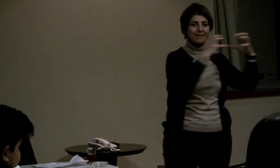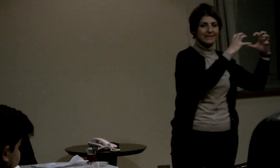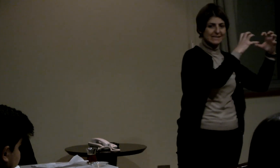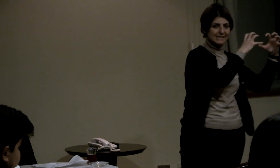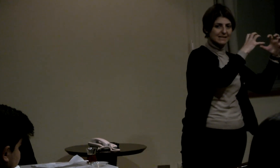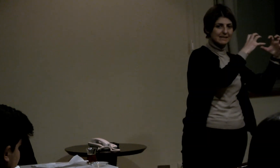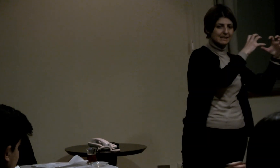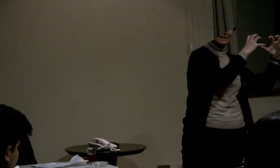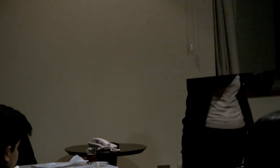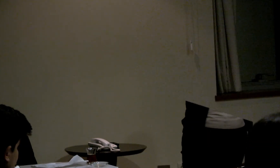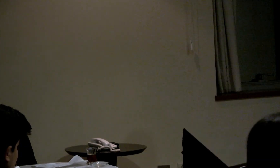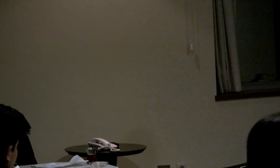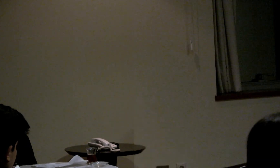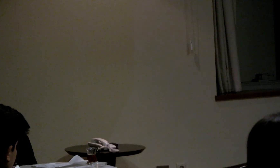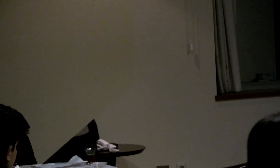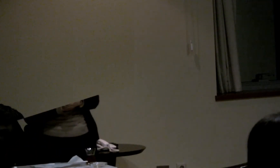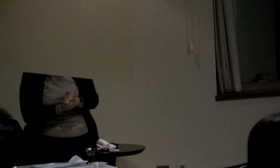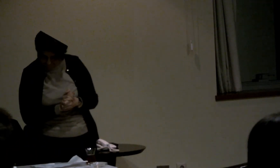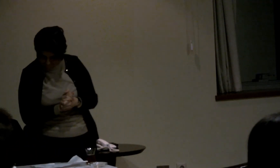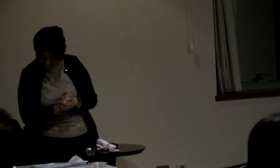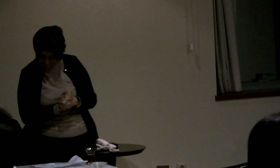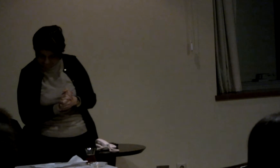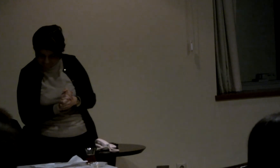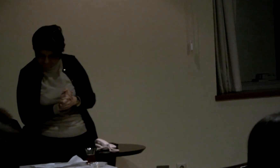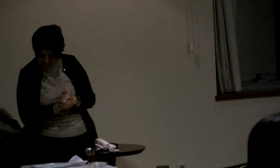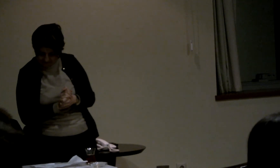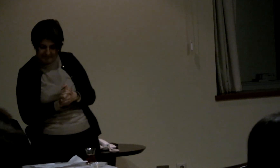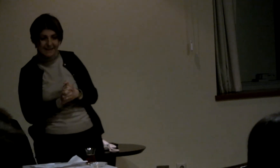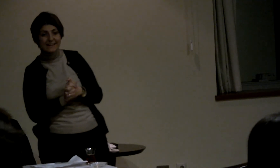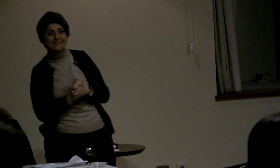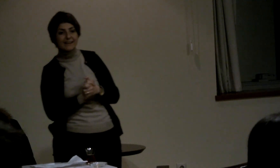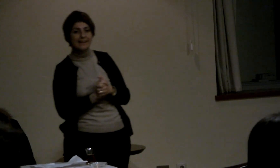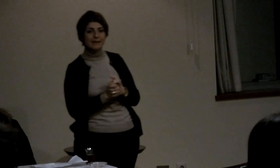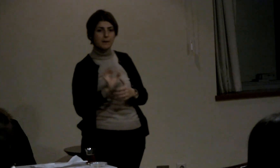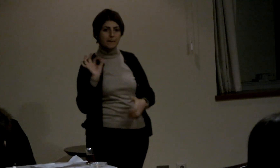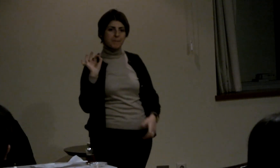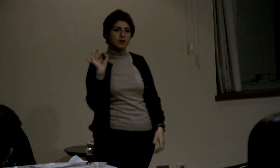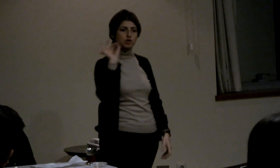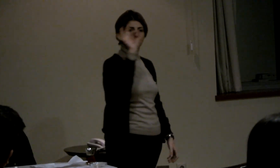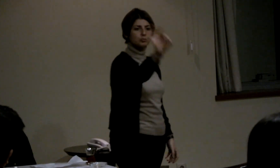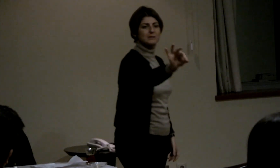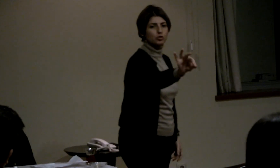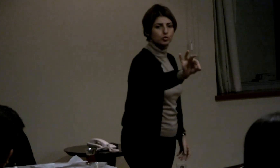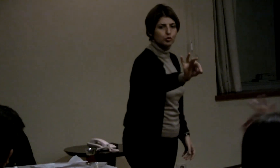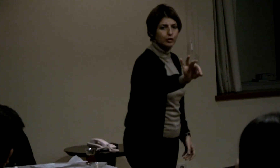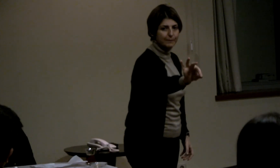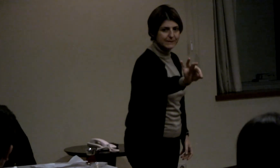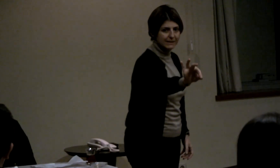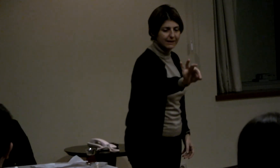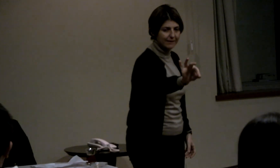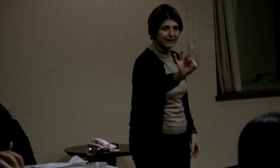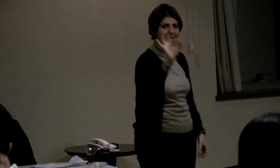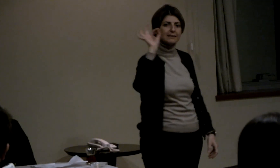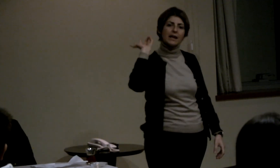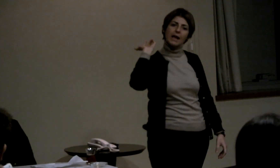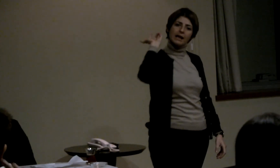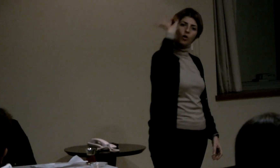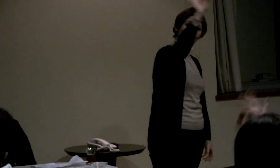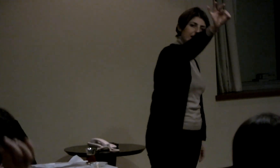Servis. Direkte başlıyordu, bitiyordu hepsi, evet. oraya